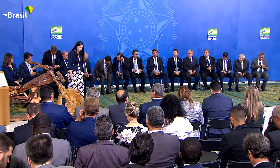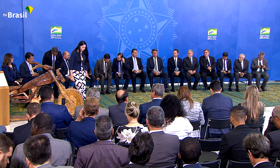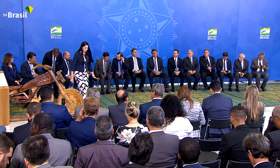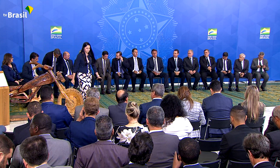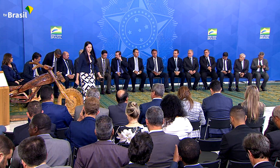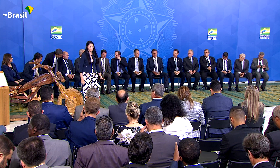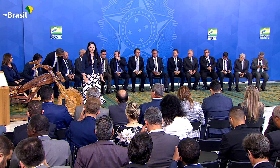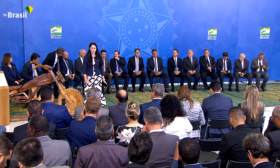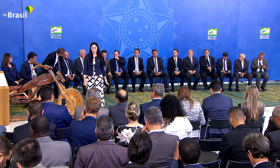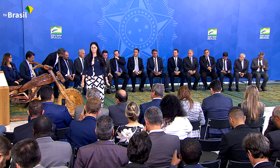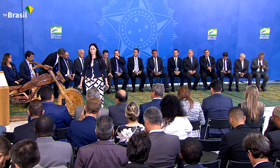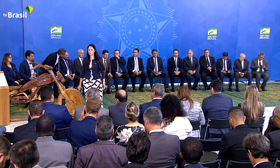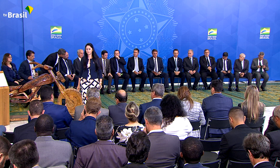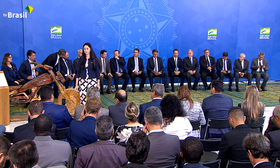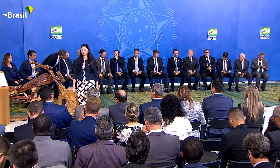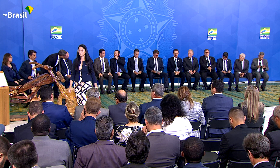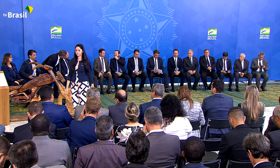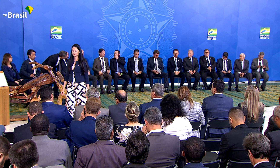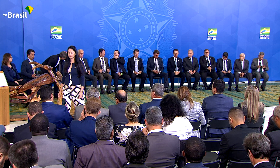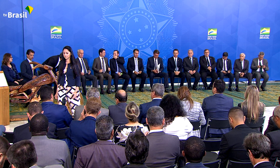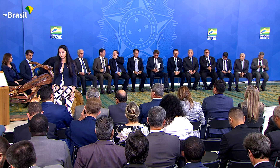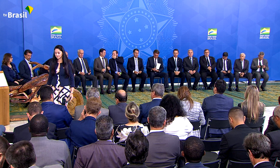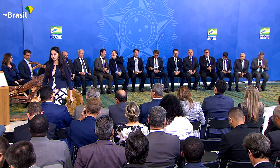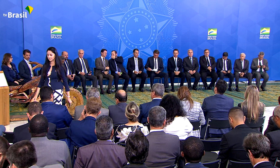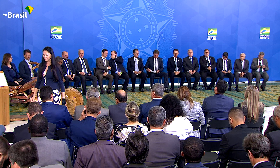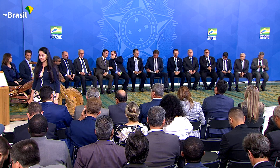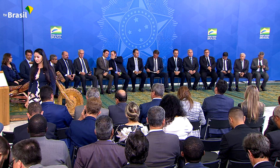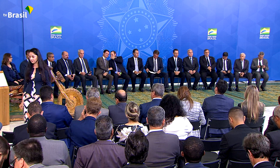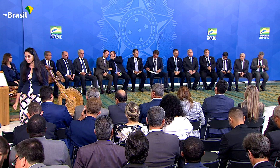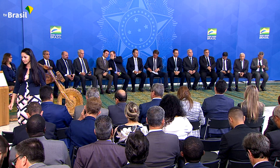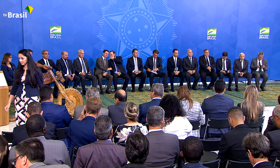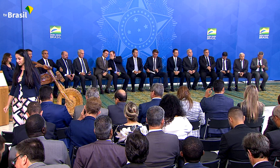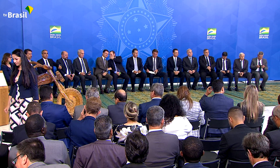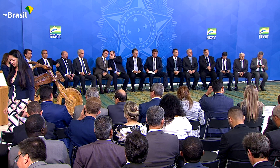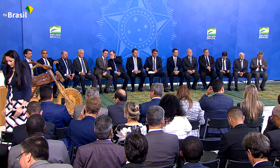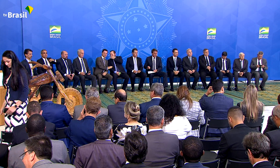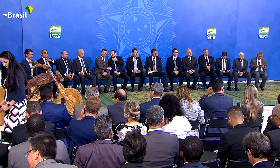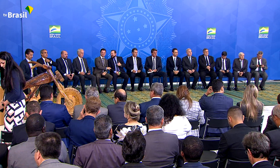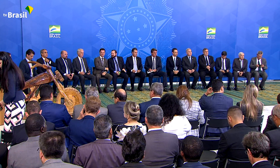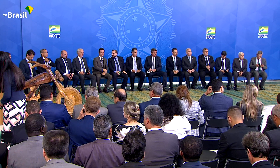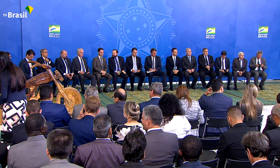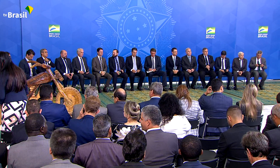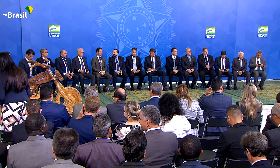convidamos a fazer uso da palavra o deputado Gurgel on